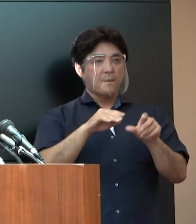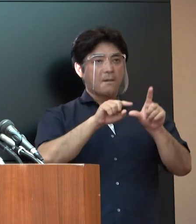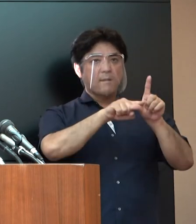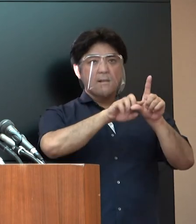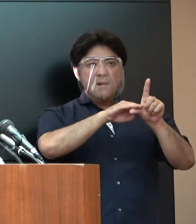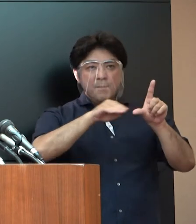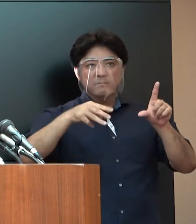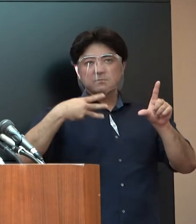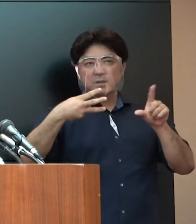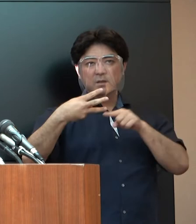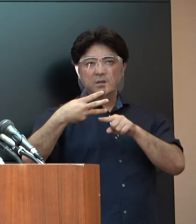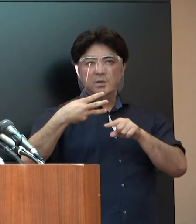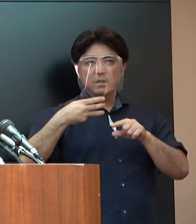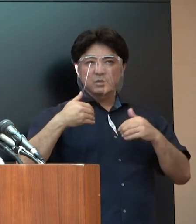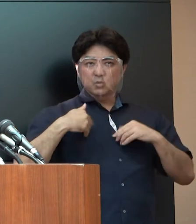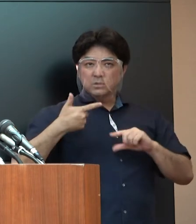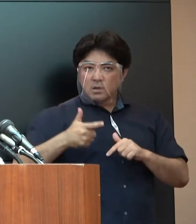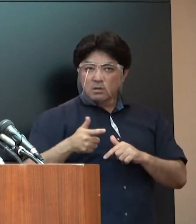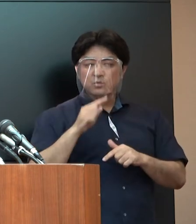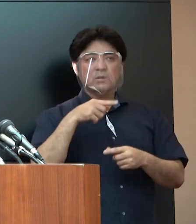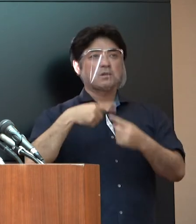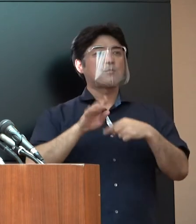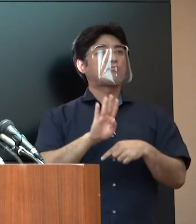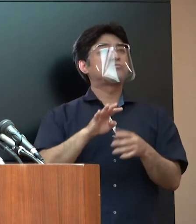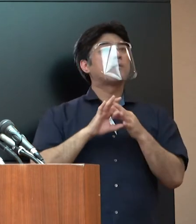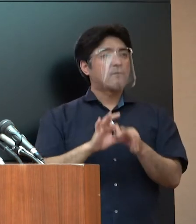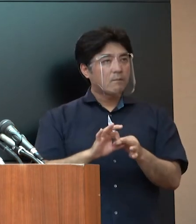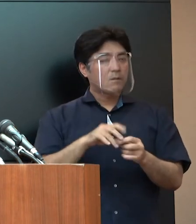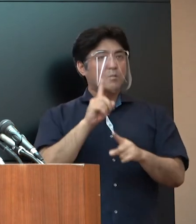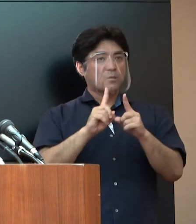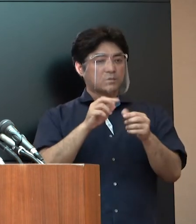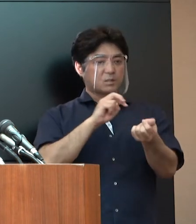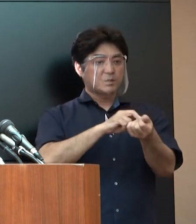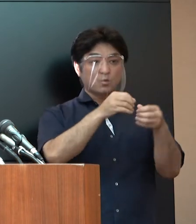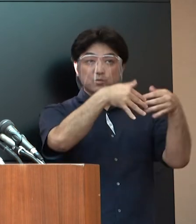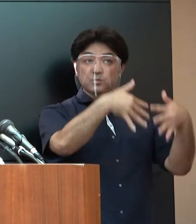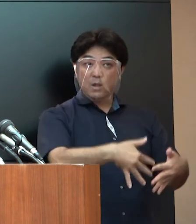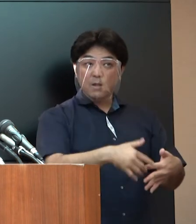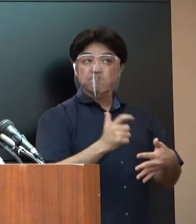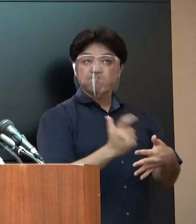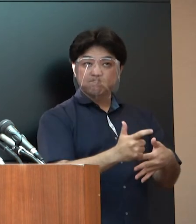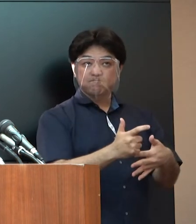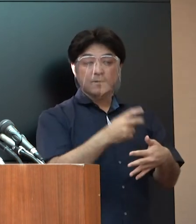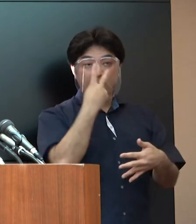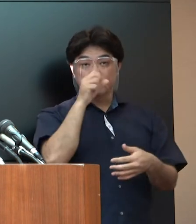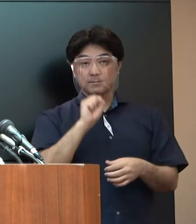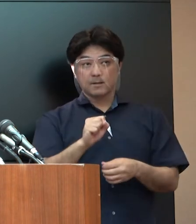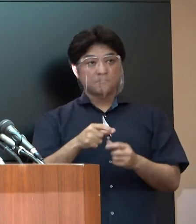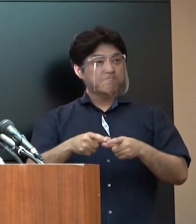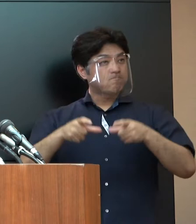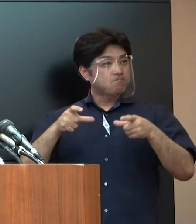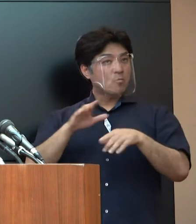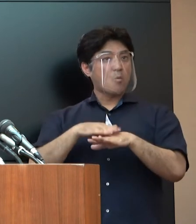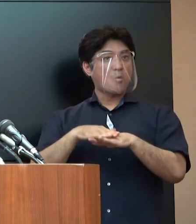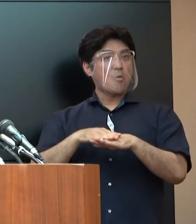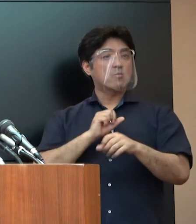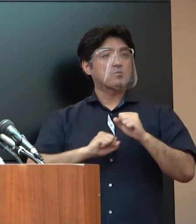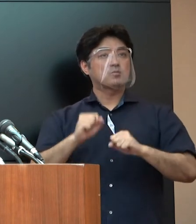との意見もあり、県としましても引き続き医療体制の拡充や検査体制の強化などの取り組みを進めてまいります